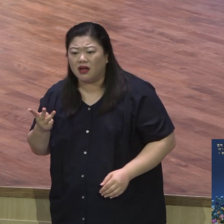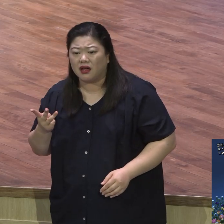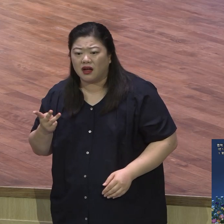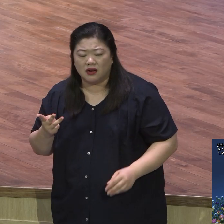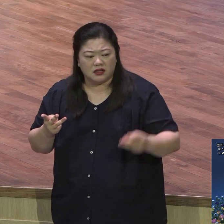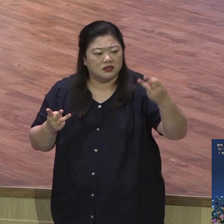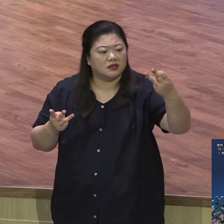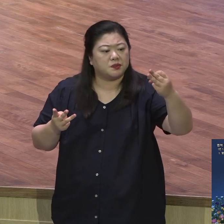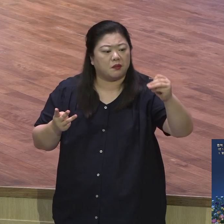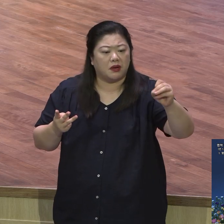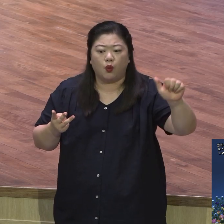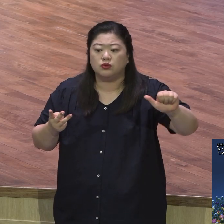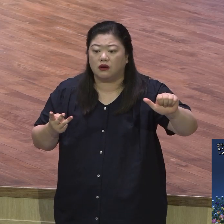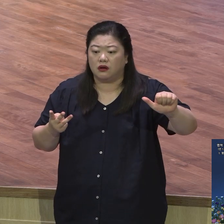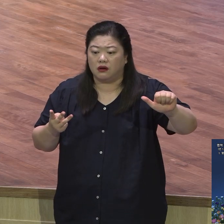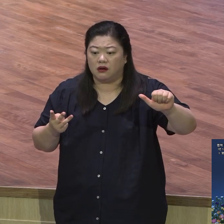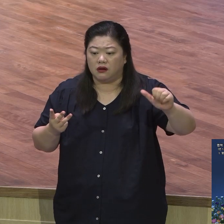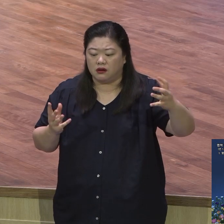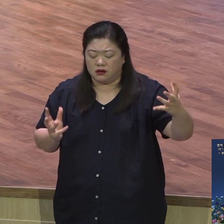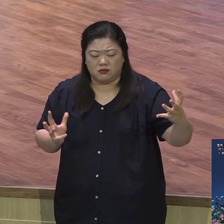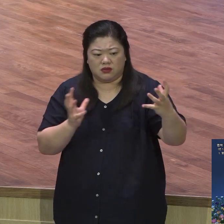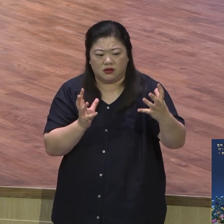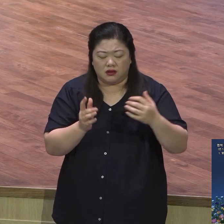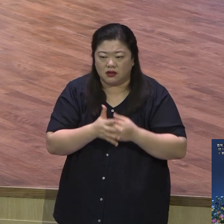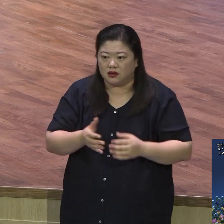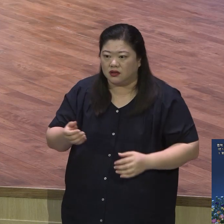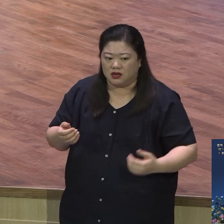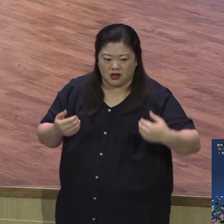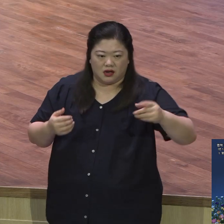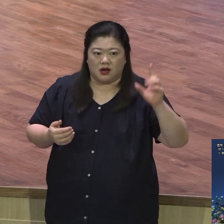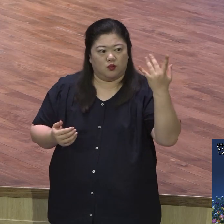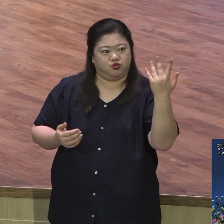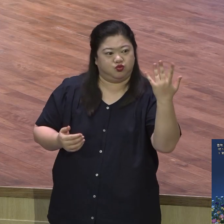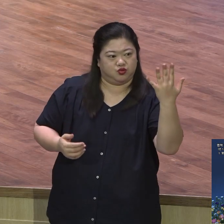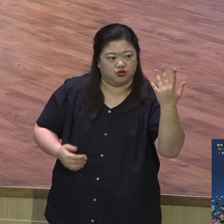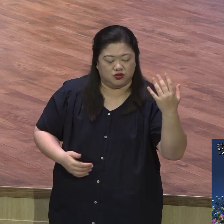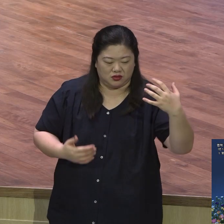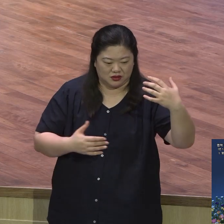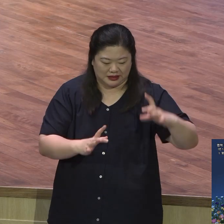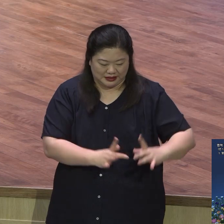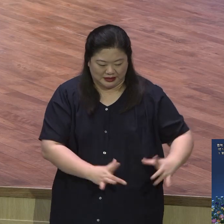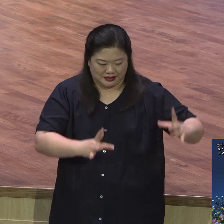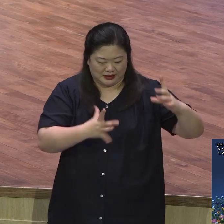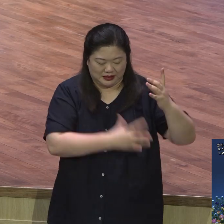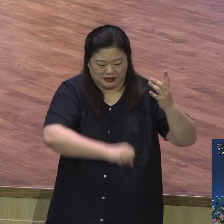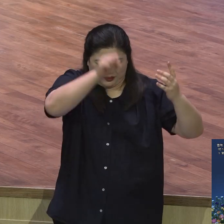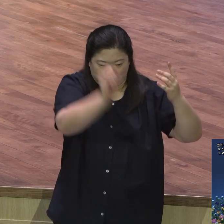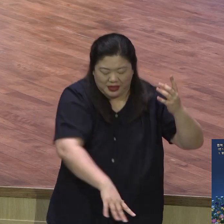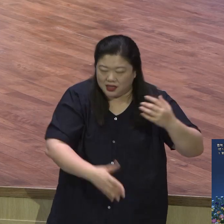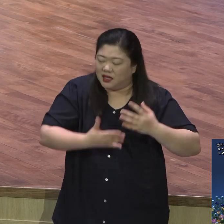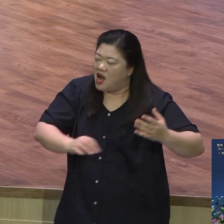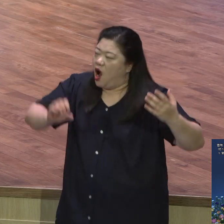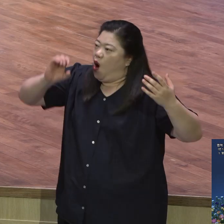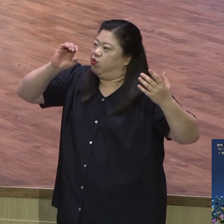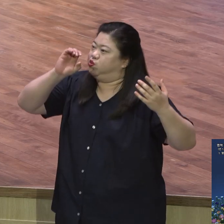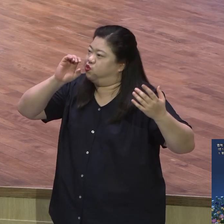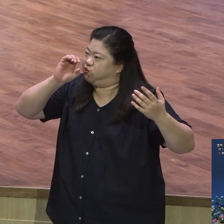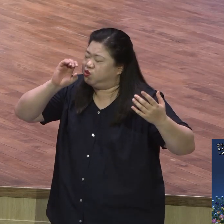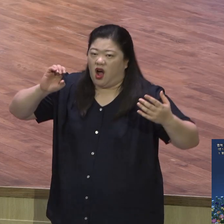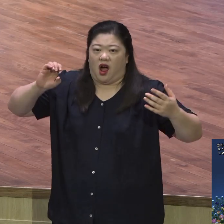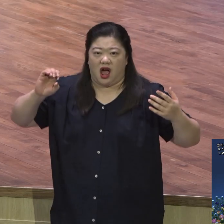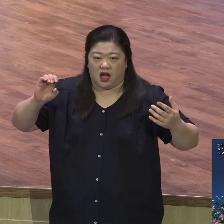뭐 전쟁입니까? 그게. 아니 햇불 들고 항아리 깨고 어? 날 풀고 그게 뭐